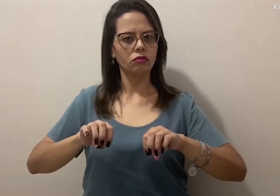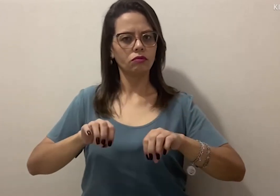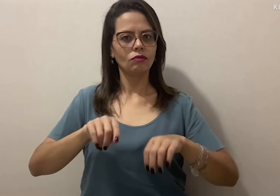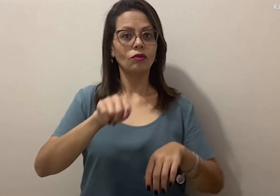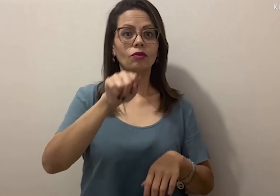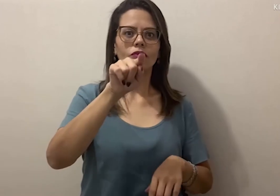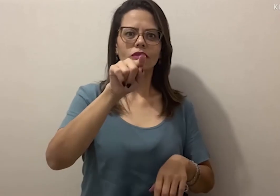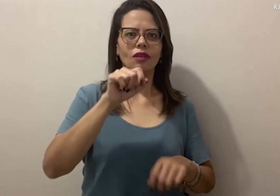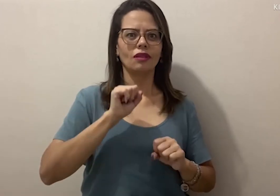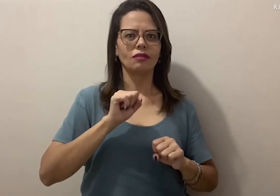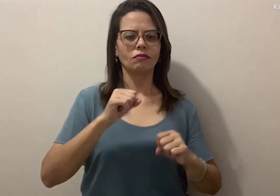ensino.